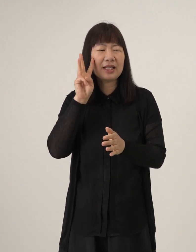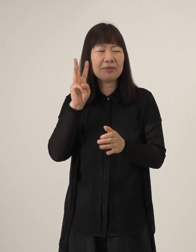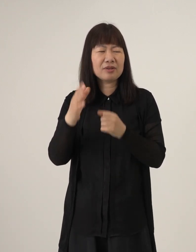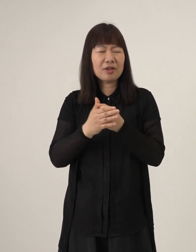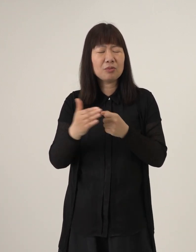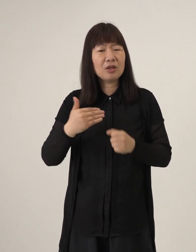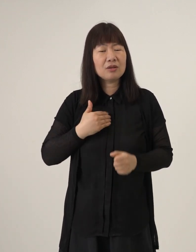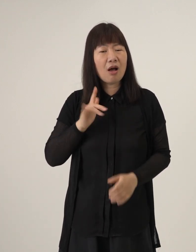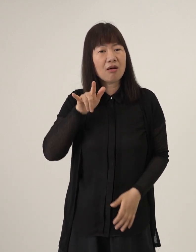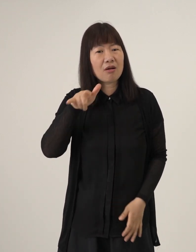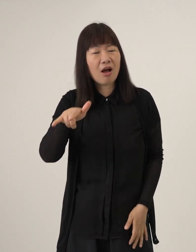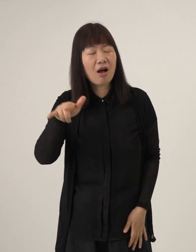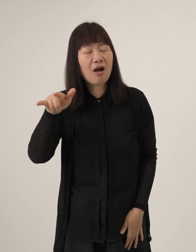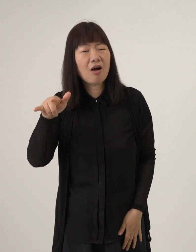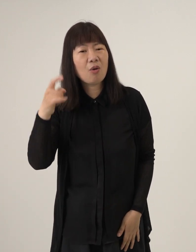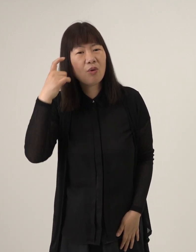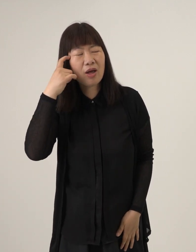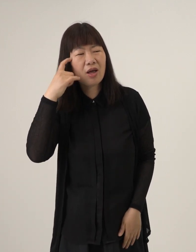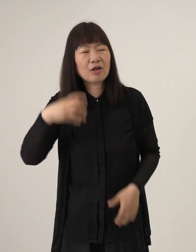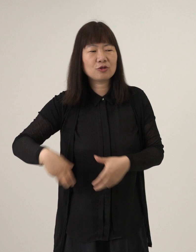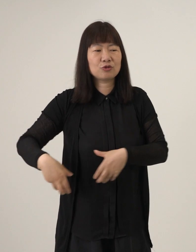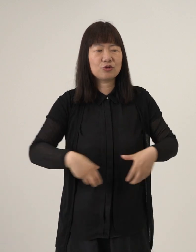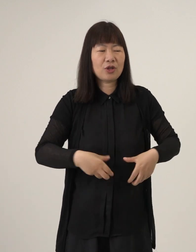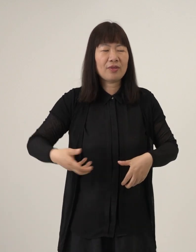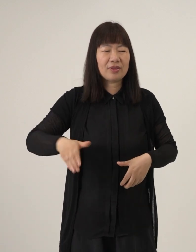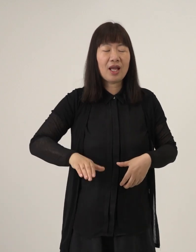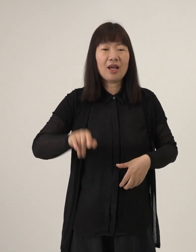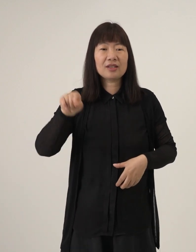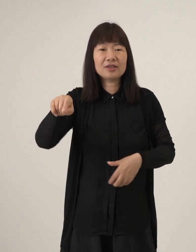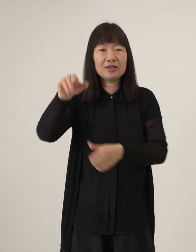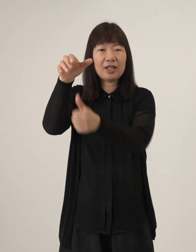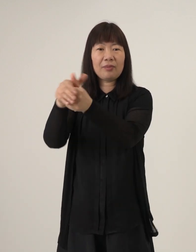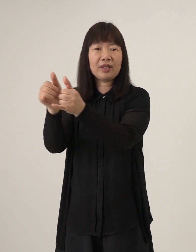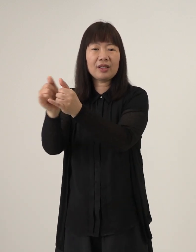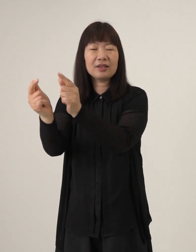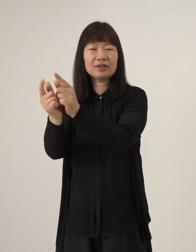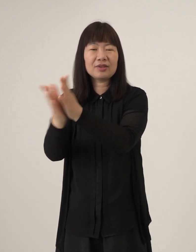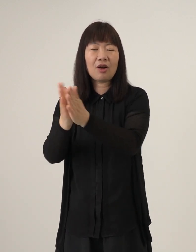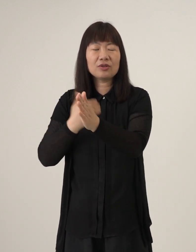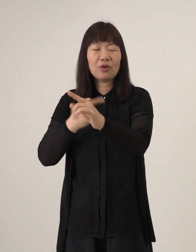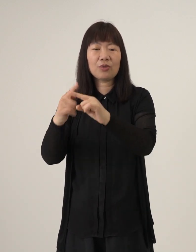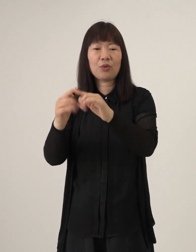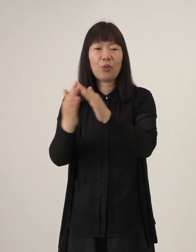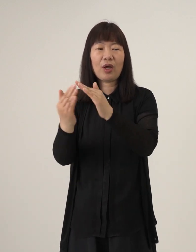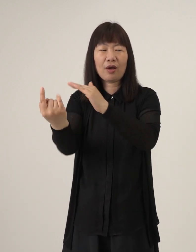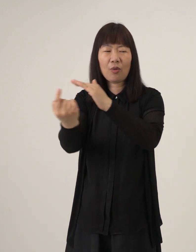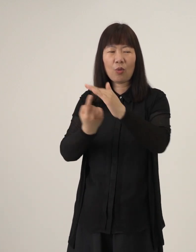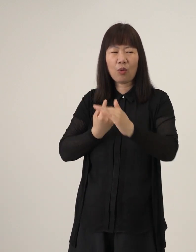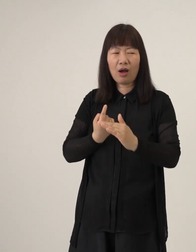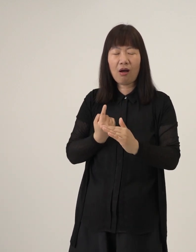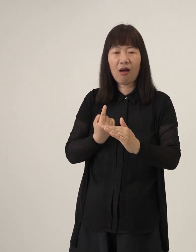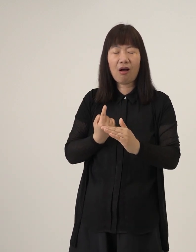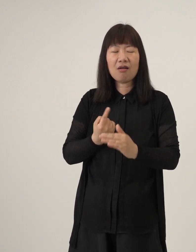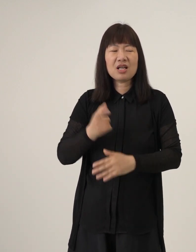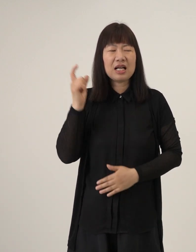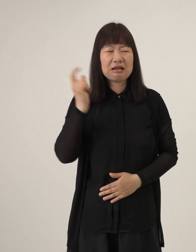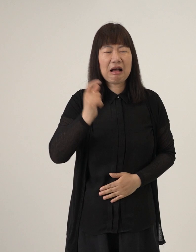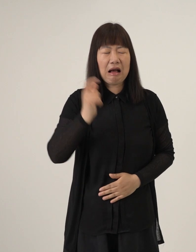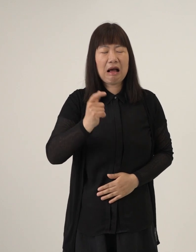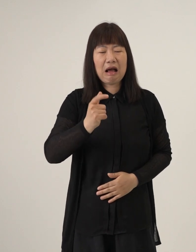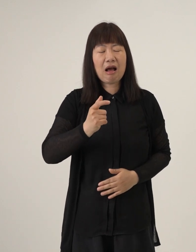가야 되나 해서 주저했는데 그 집행부 임원들이 직접 저희 교회에 찾아와 가지고